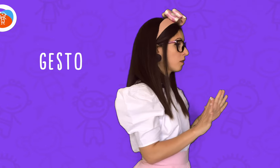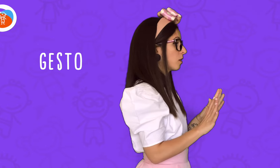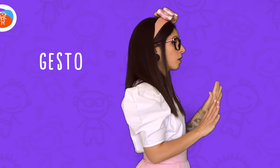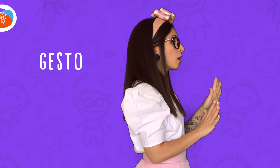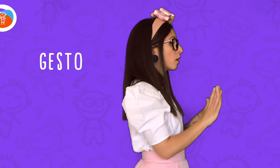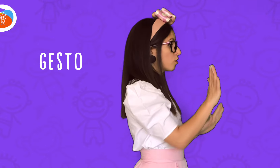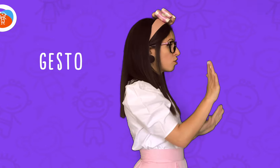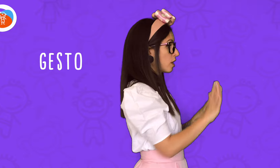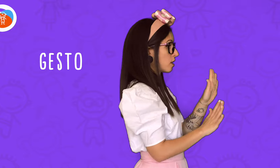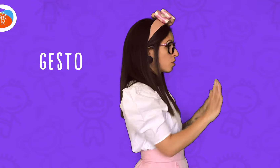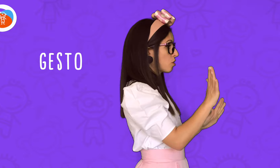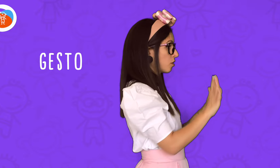Gesto